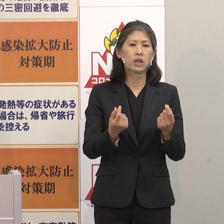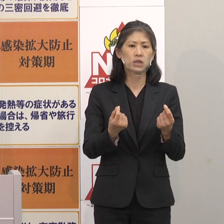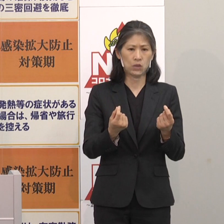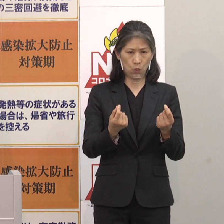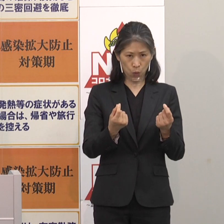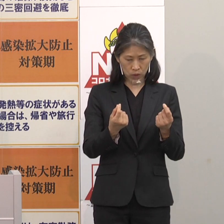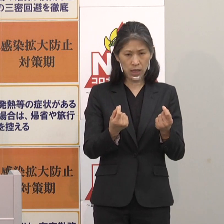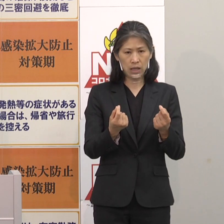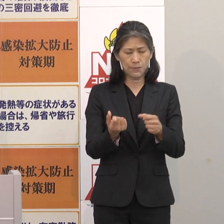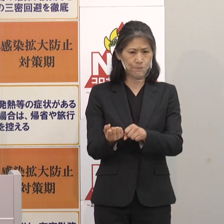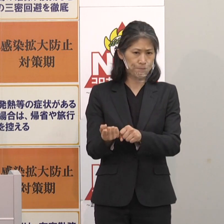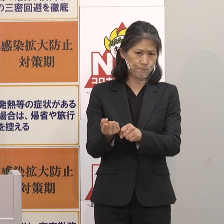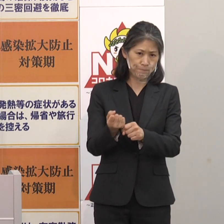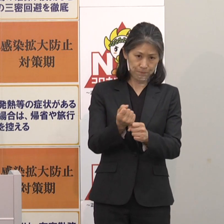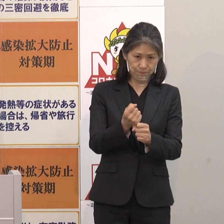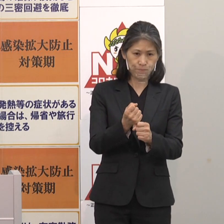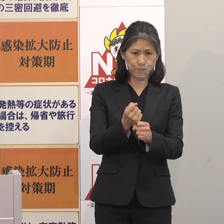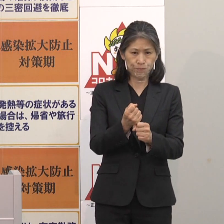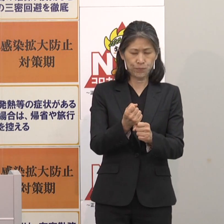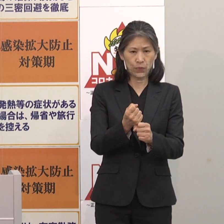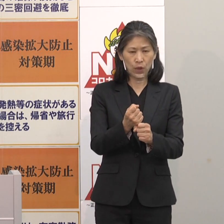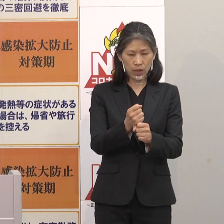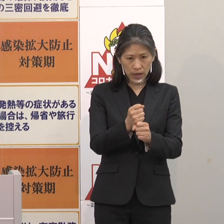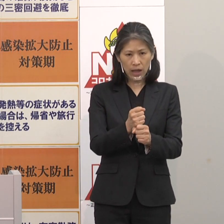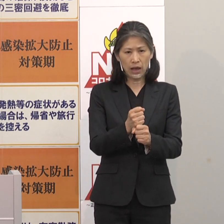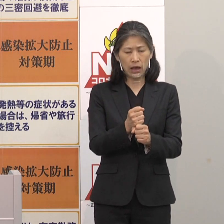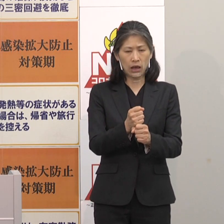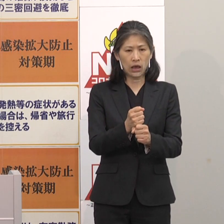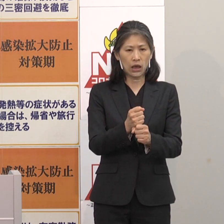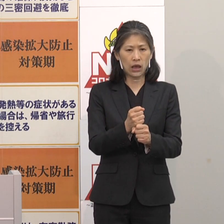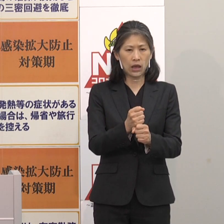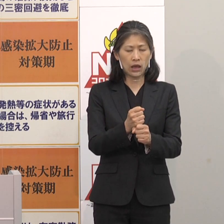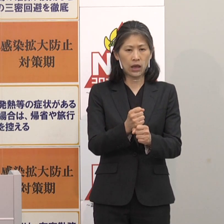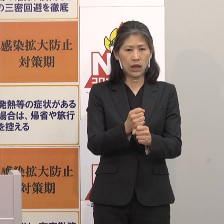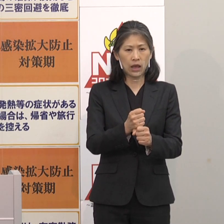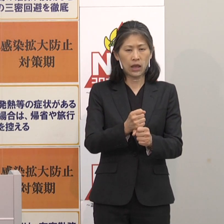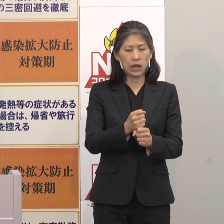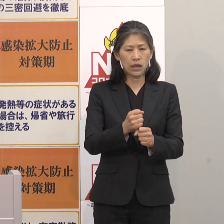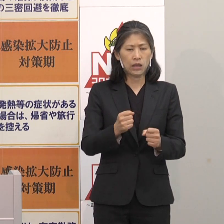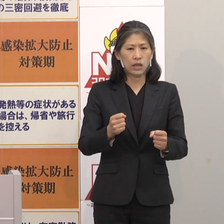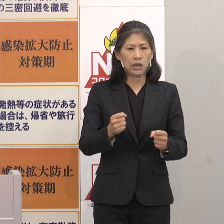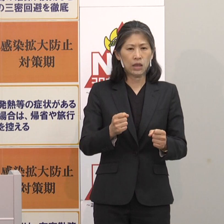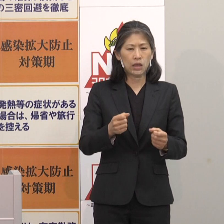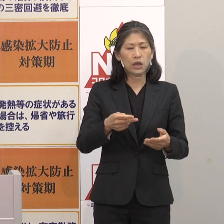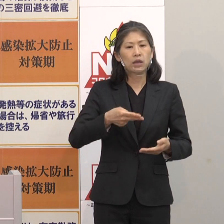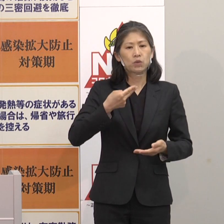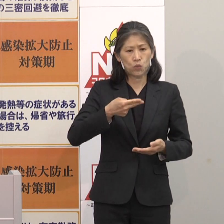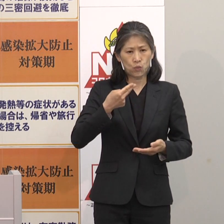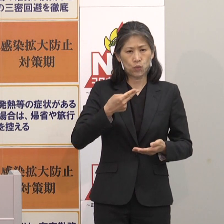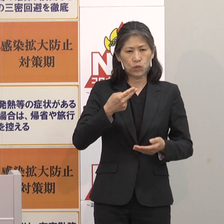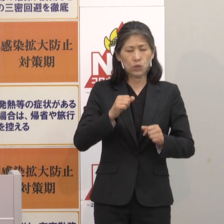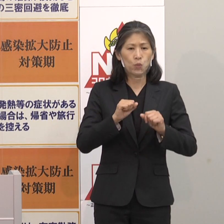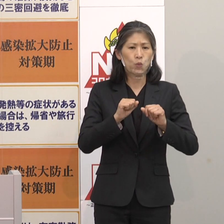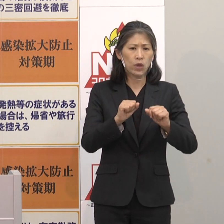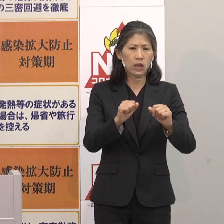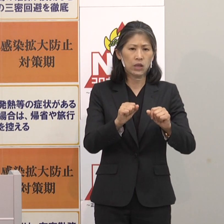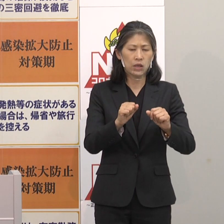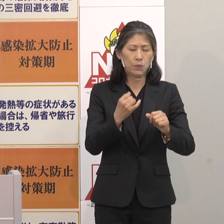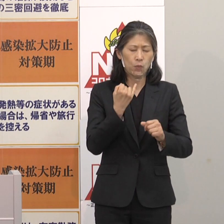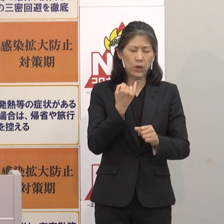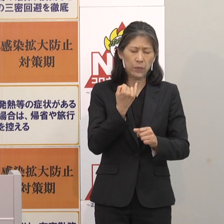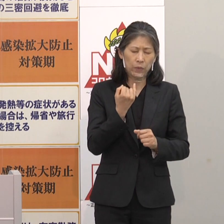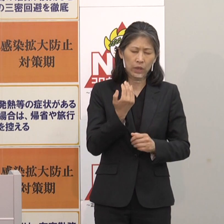感染防止をできるのかということで、あります。今現在学校